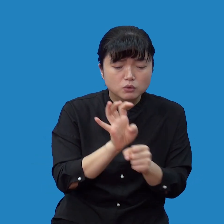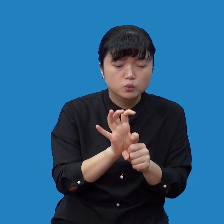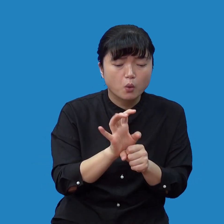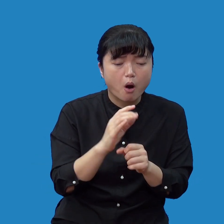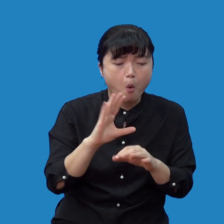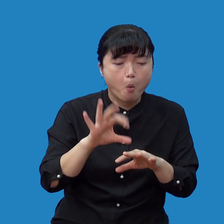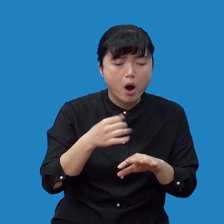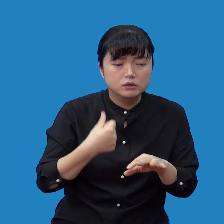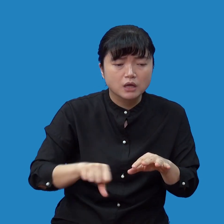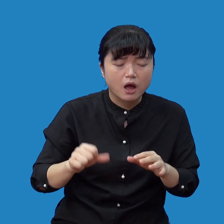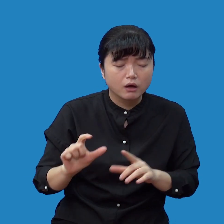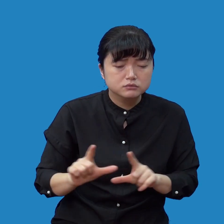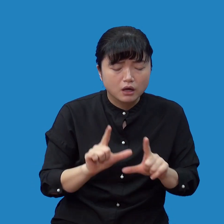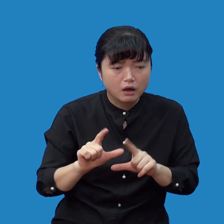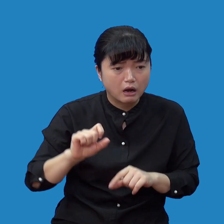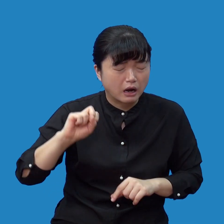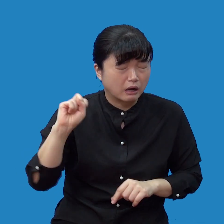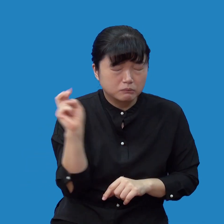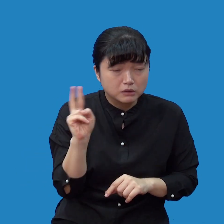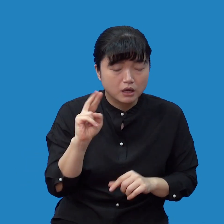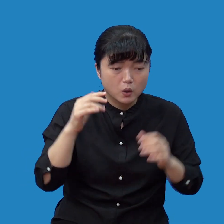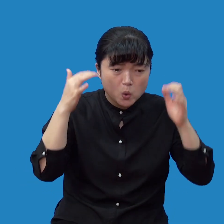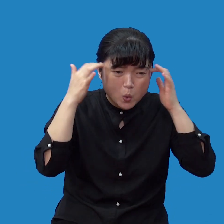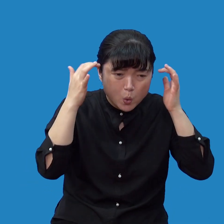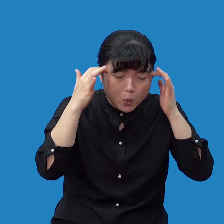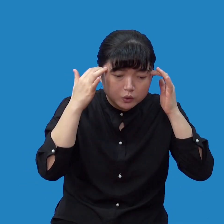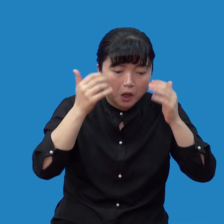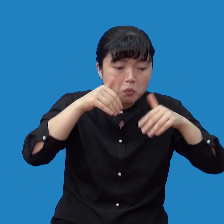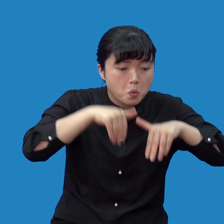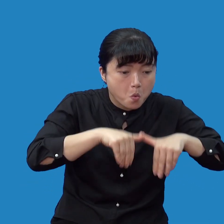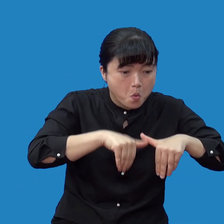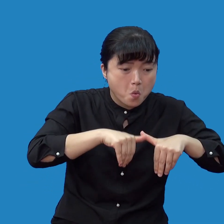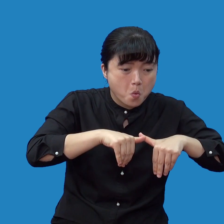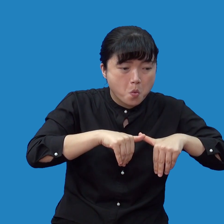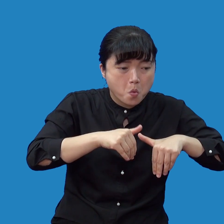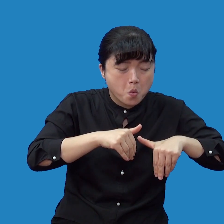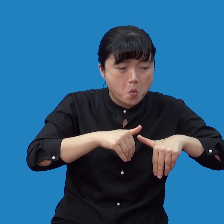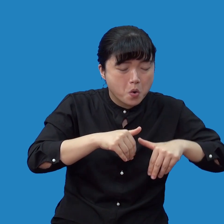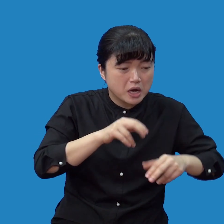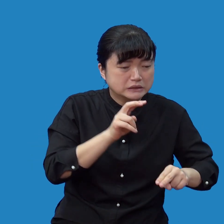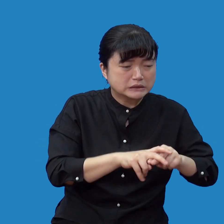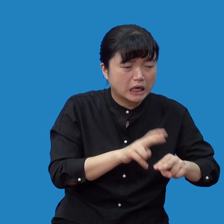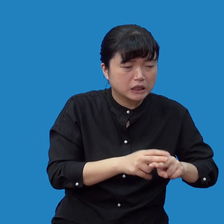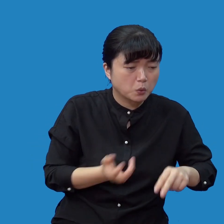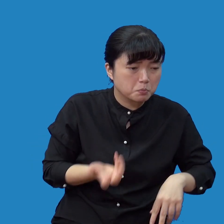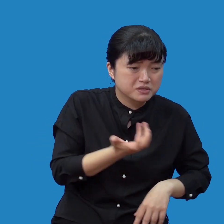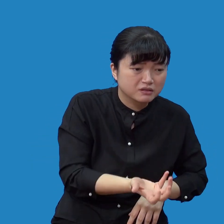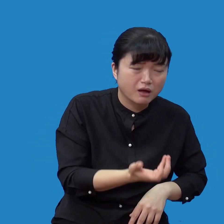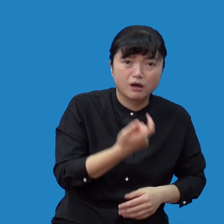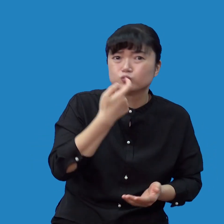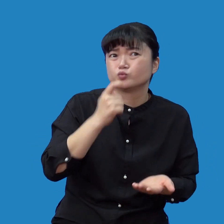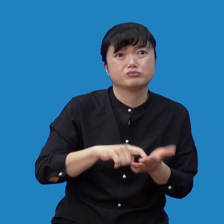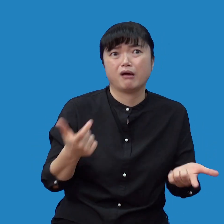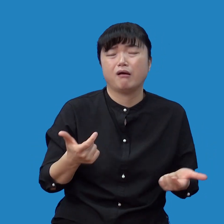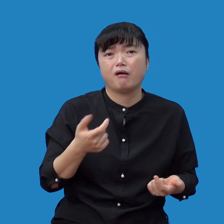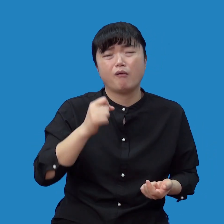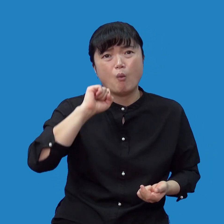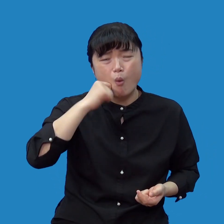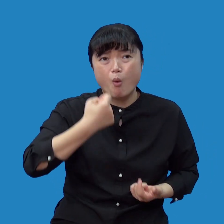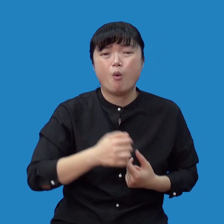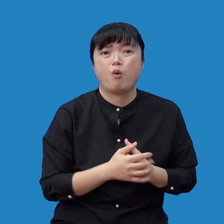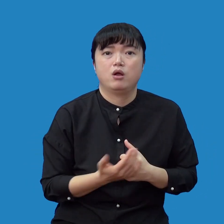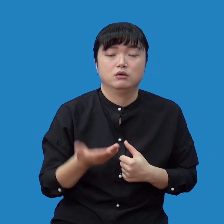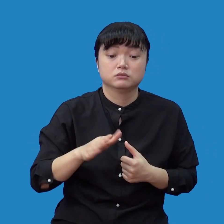사람이 하루아침에 고난받는 노예들의 자리에 선다, 이거는 보통 일이 아닙니다. 근데 여기에서 모세의